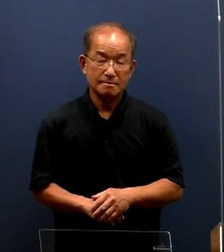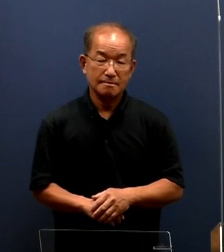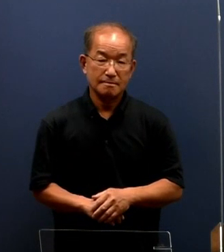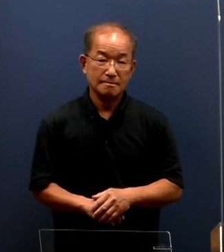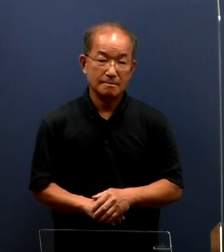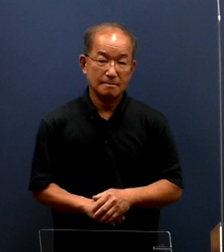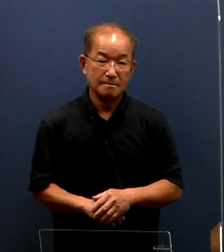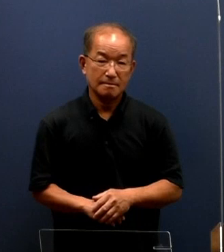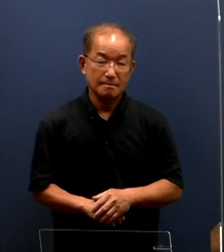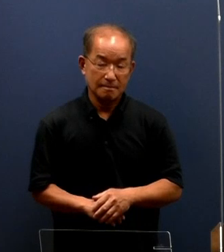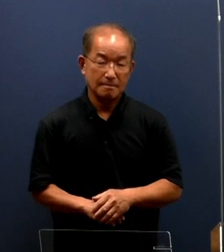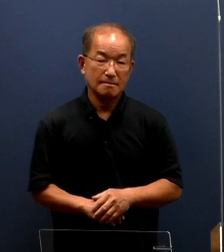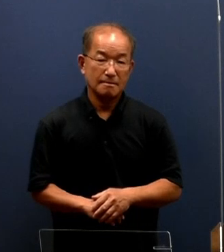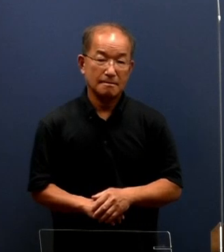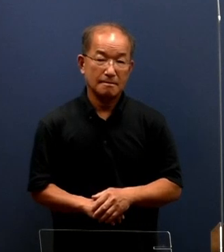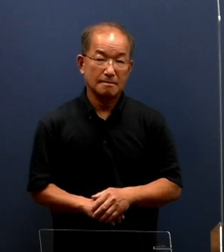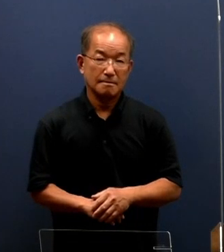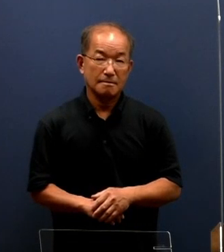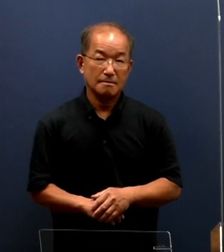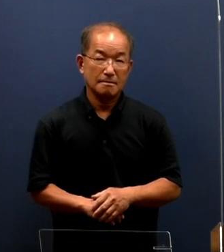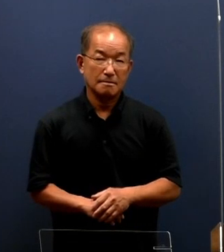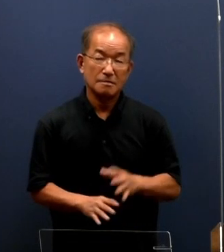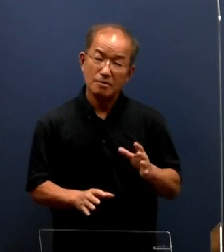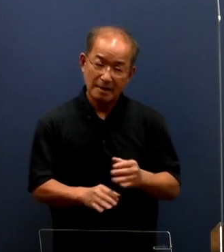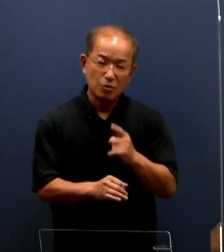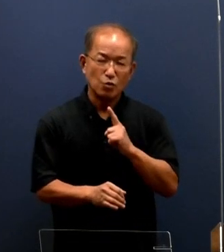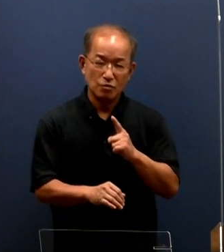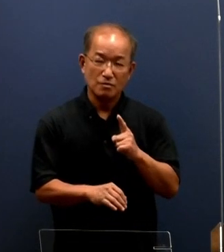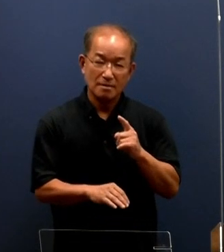逆算的に考えればそういうことなんでしょう。